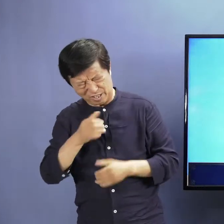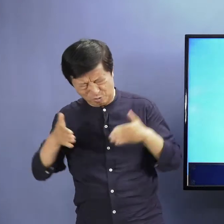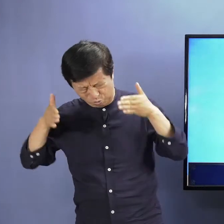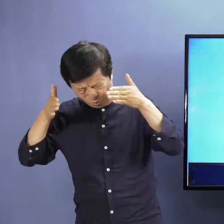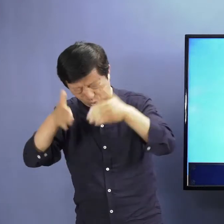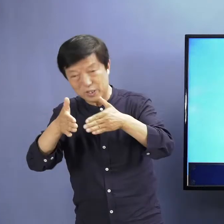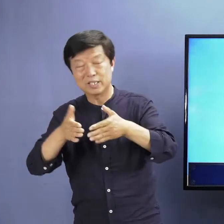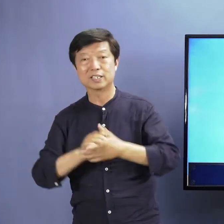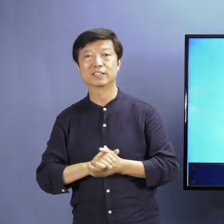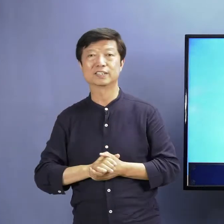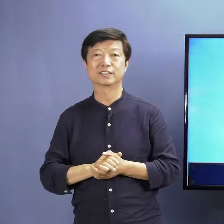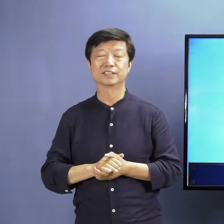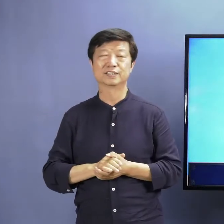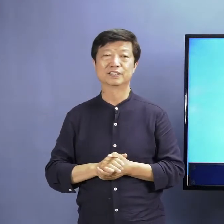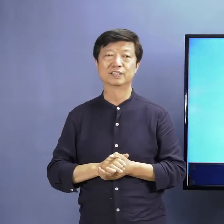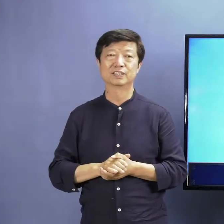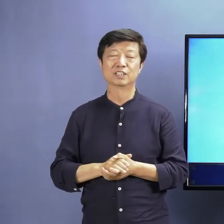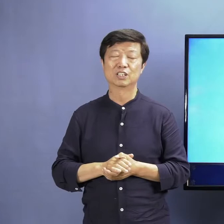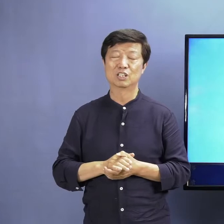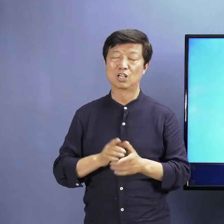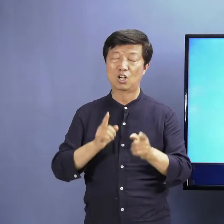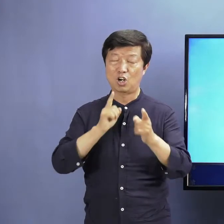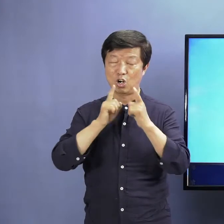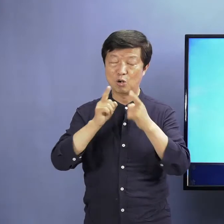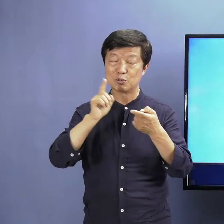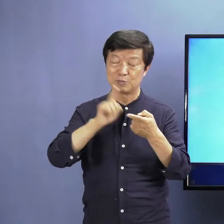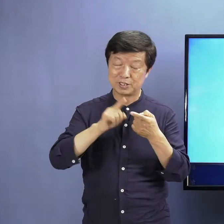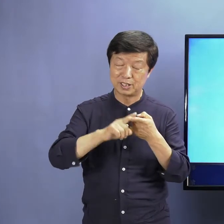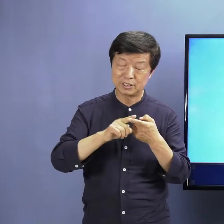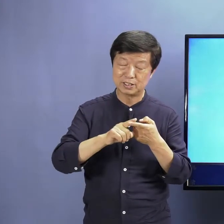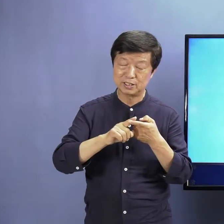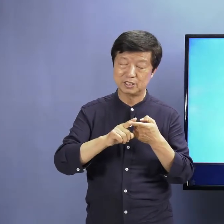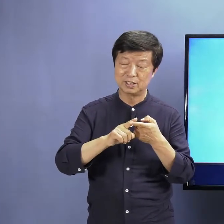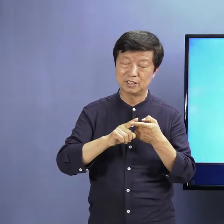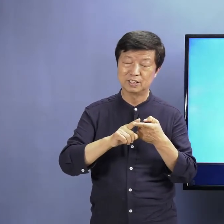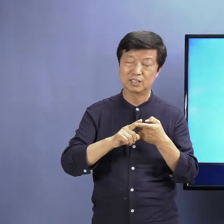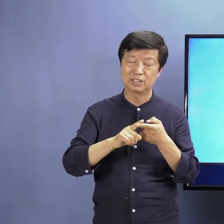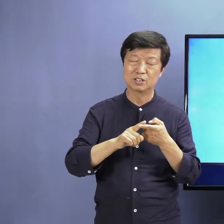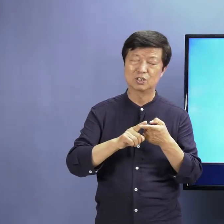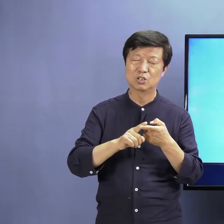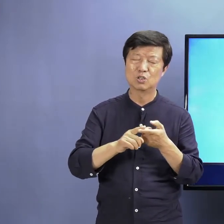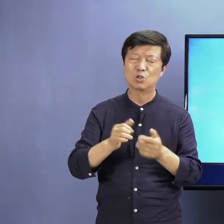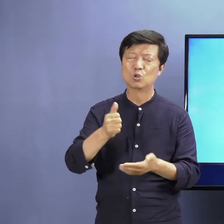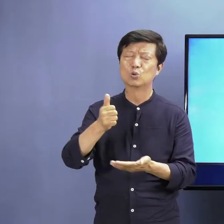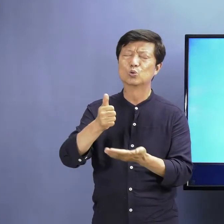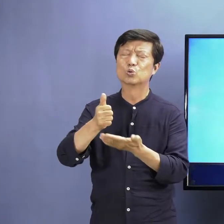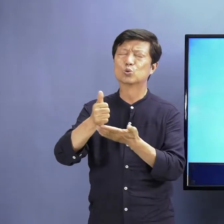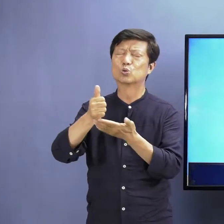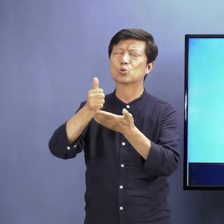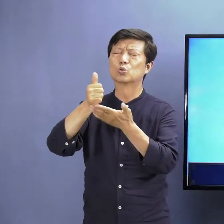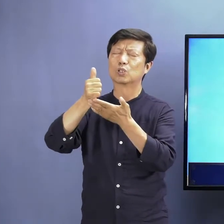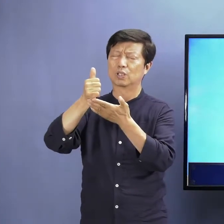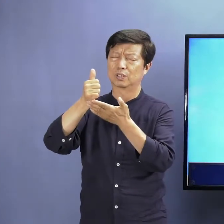말도 못했어요. 정말 말씀을 그야말로 진짜 존경했어요. 사랑하니까.